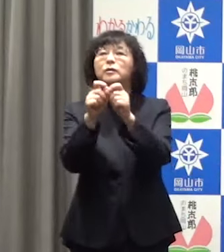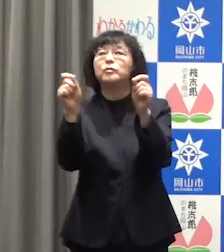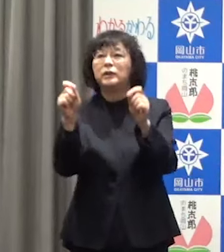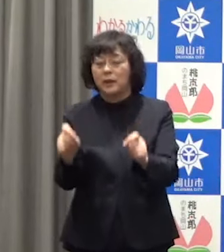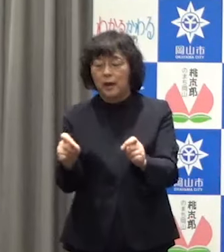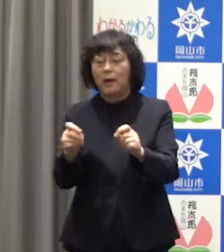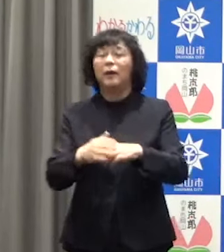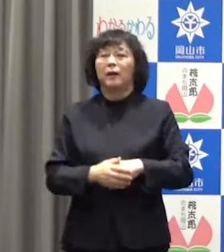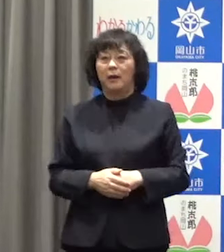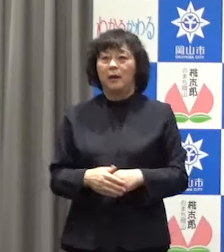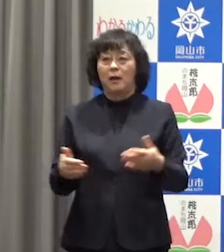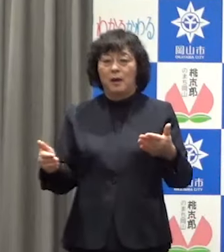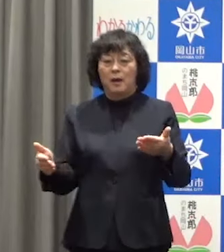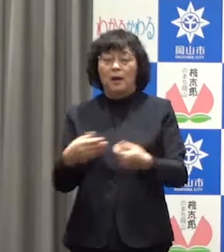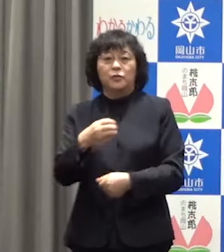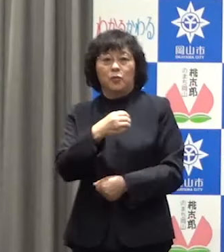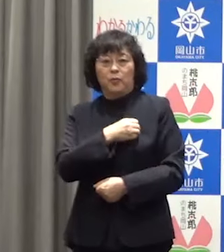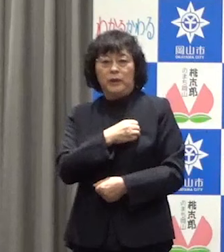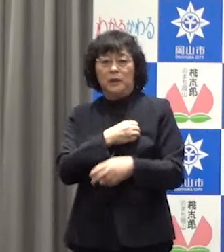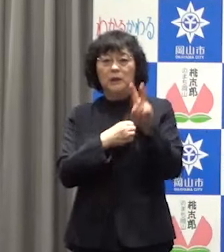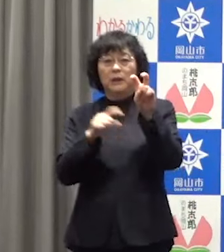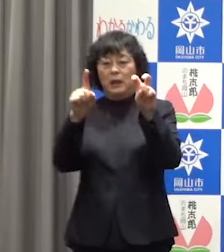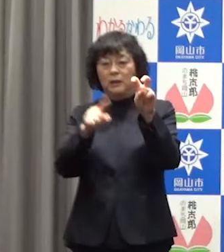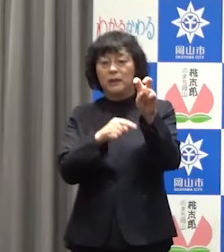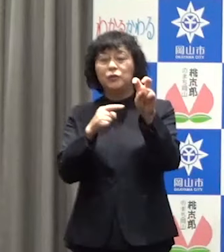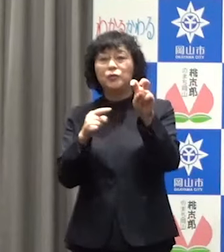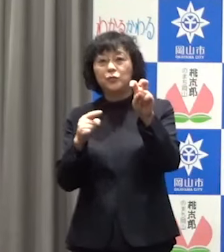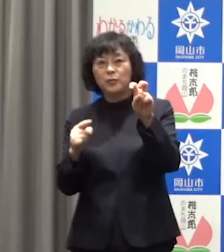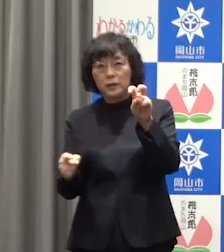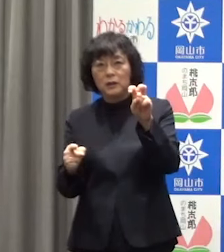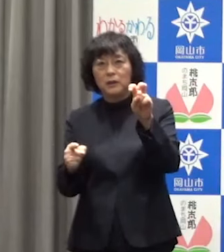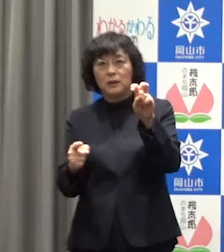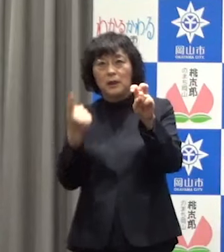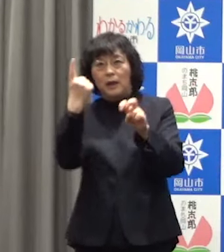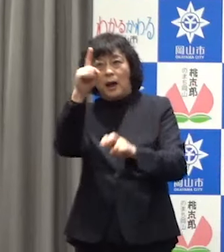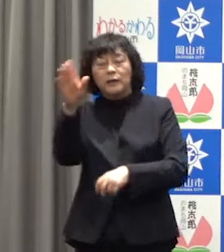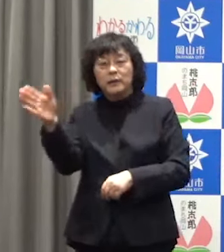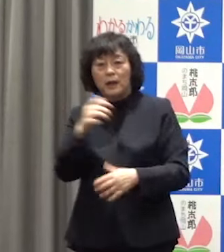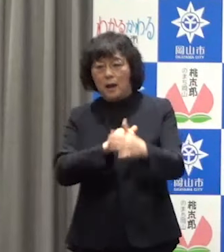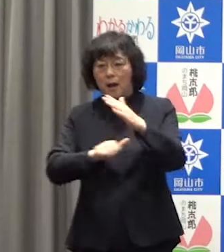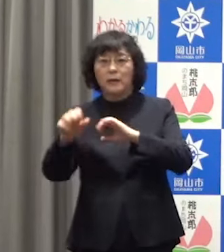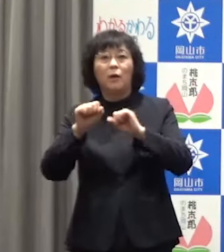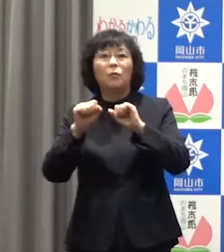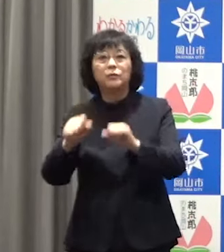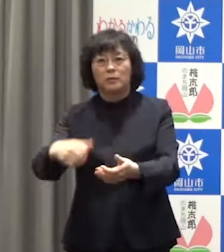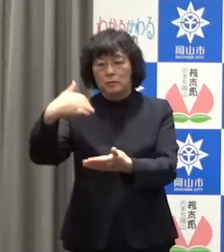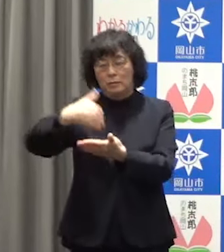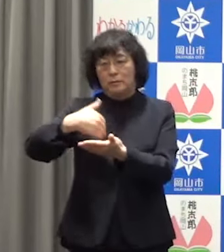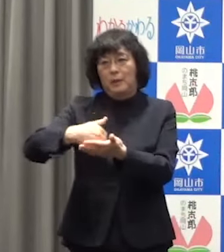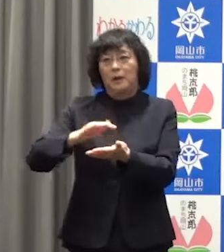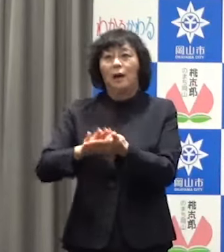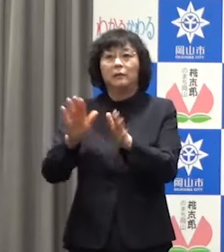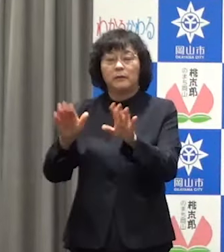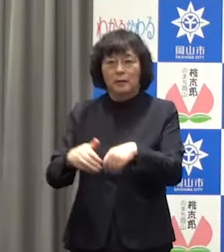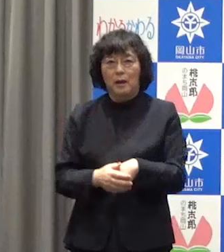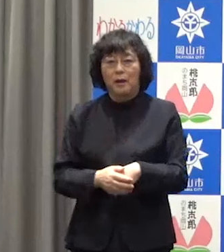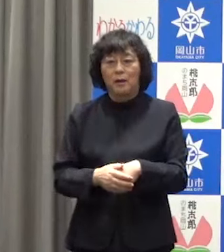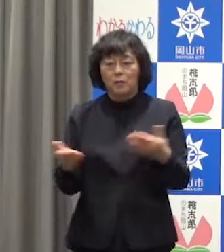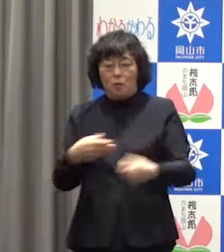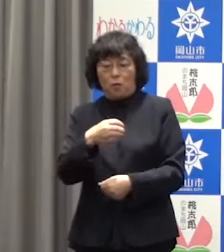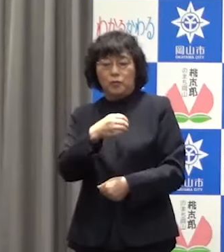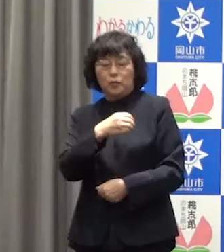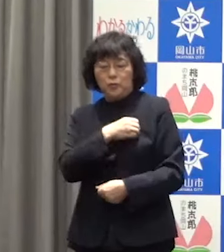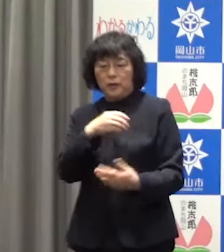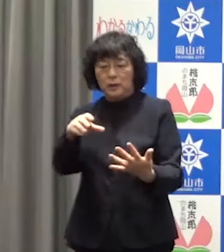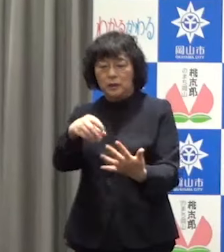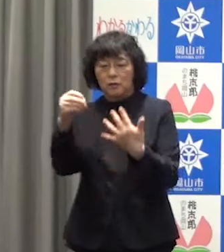員20名の方を1月11日から派遣するということなんですけれども、この職員の方の人選なんですけども、例えばど